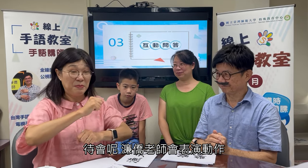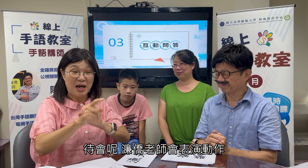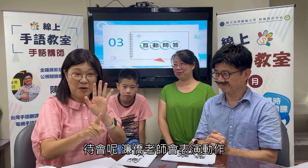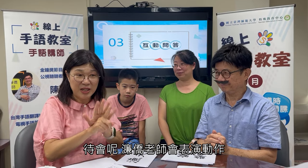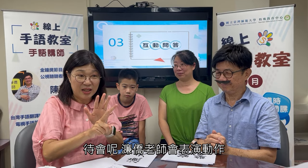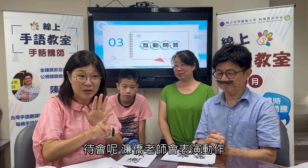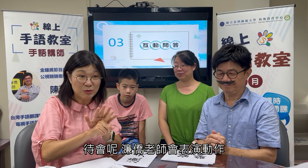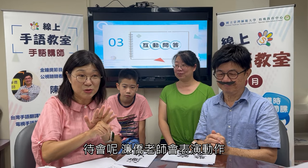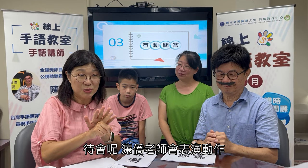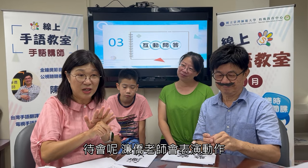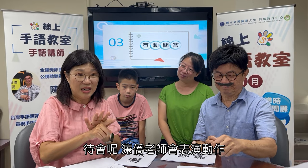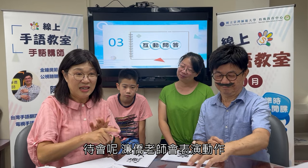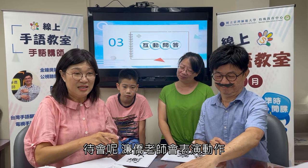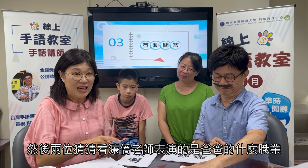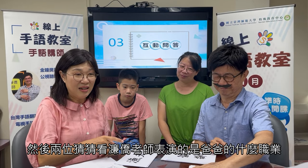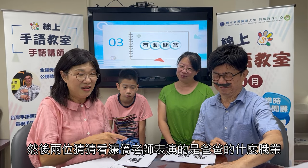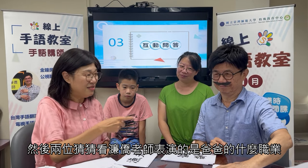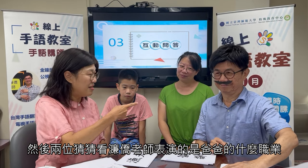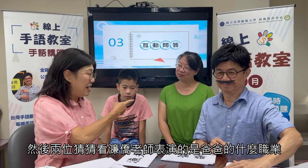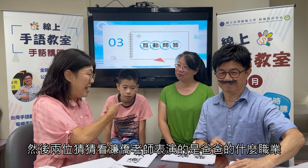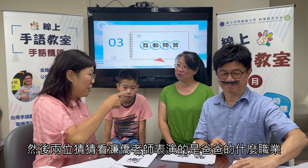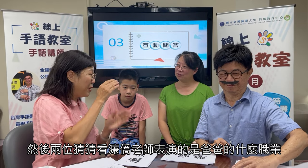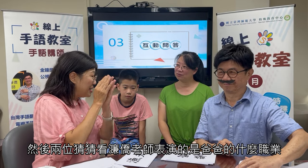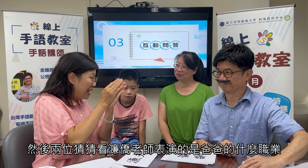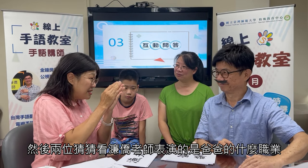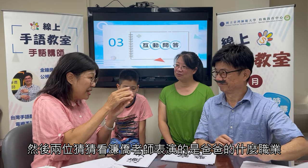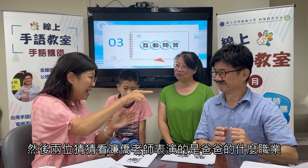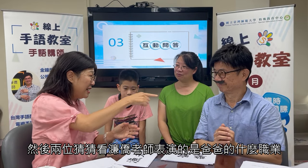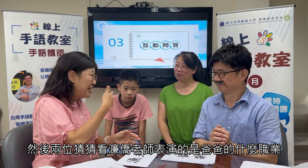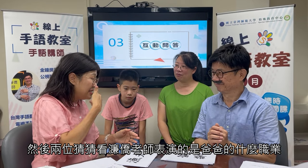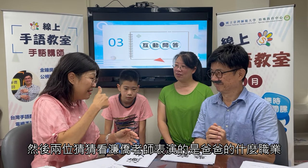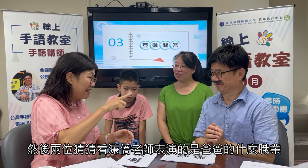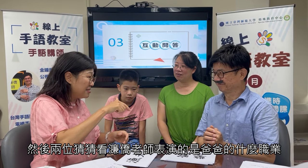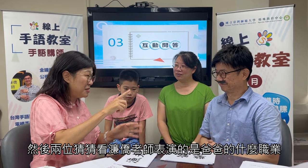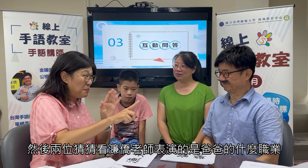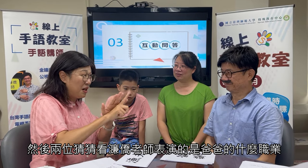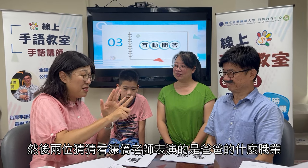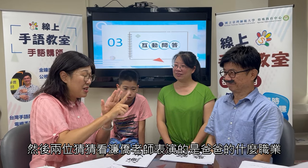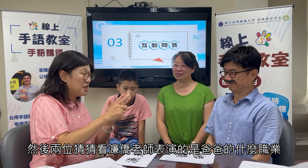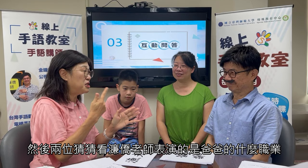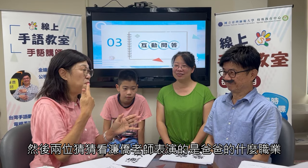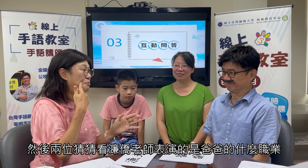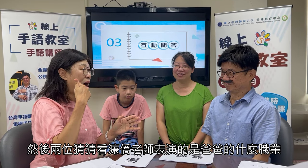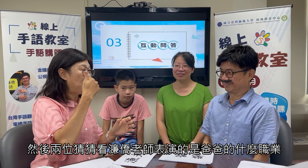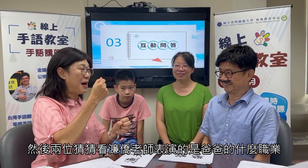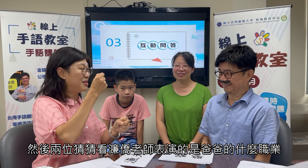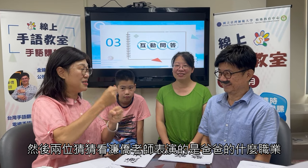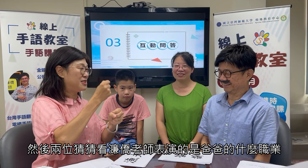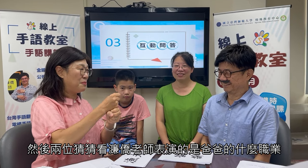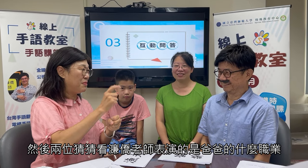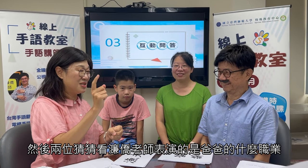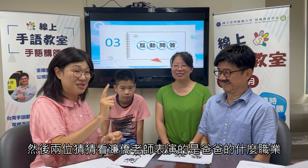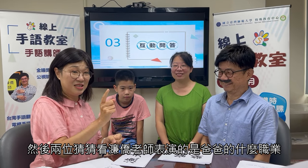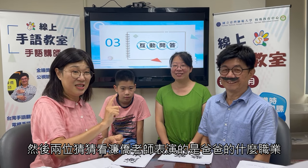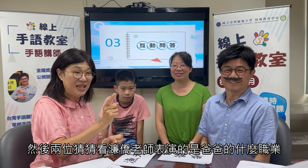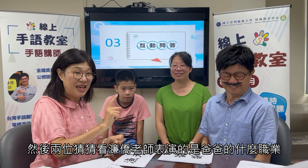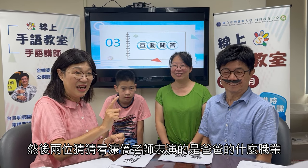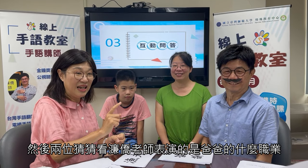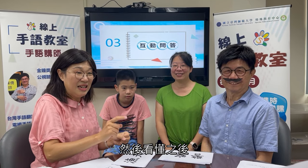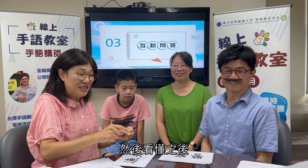表演动作，然后两位猜猜看连桥老师表演的是爸爸的什么职业，然